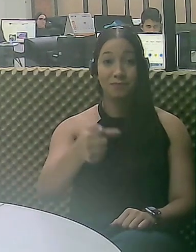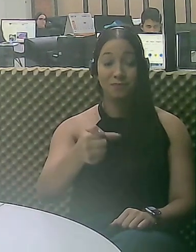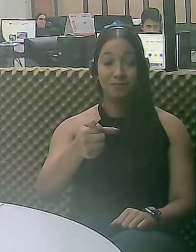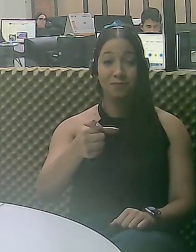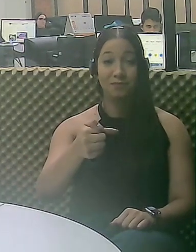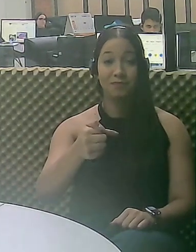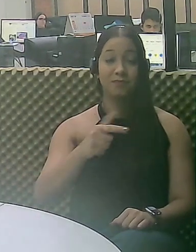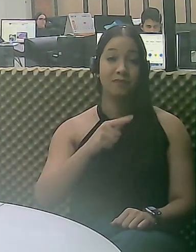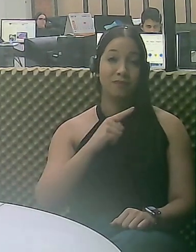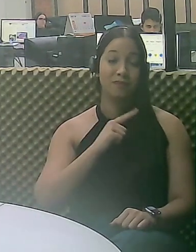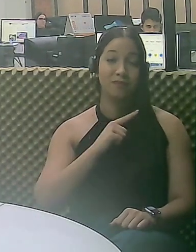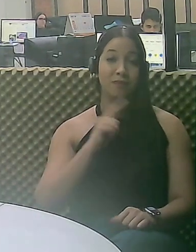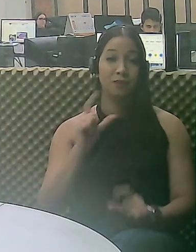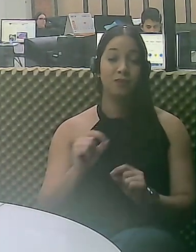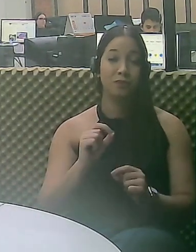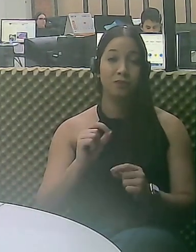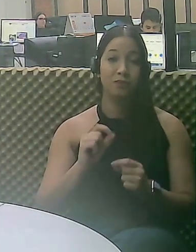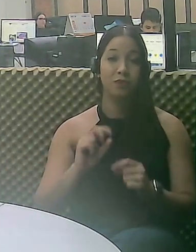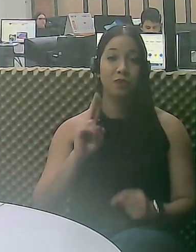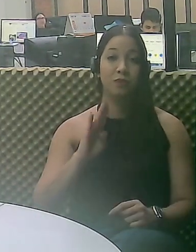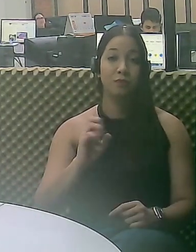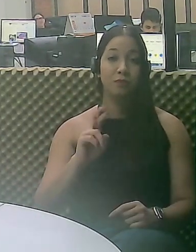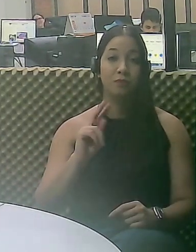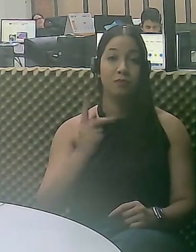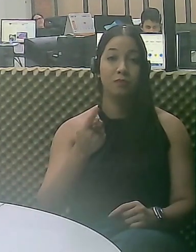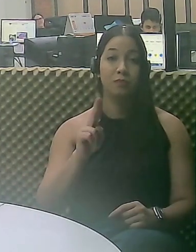delas, entre as quais estão